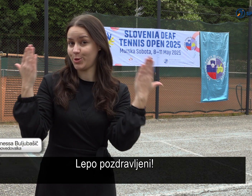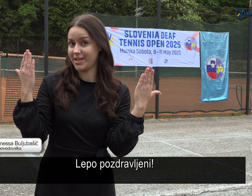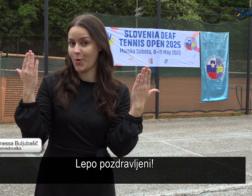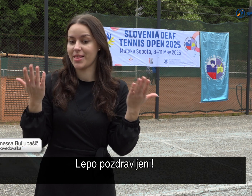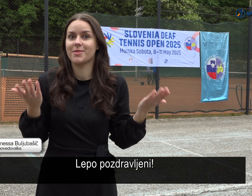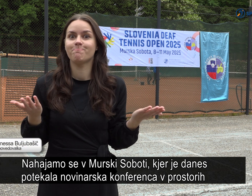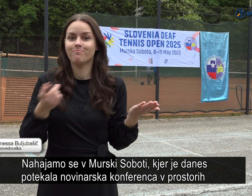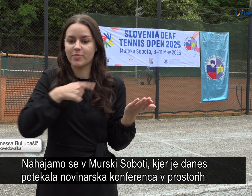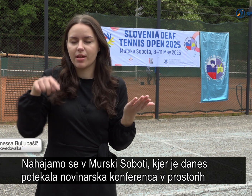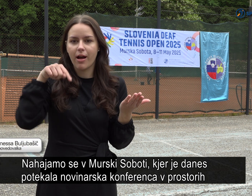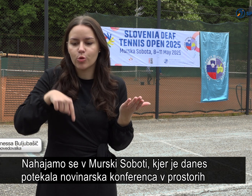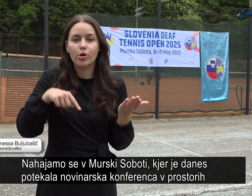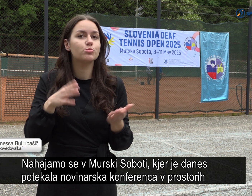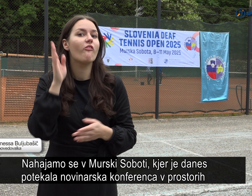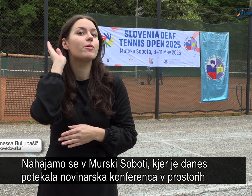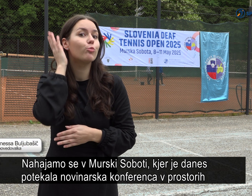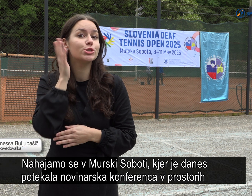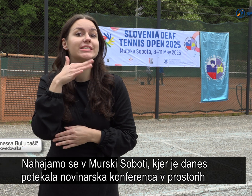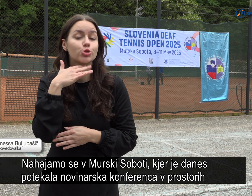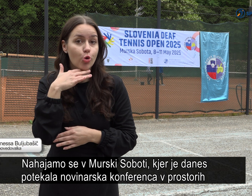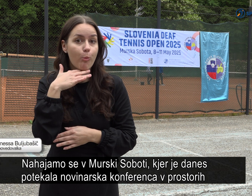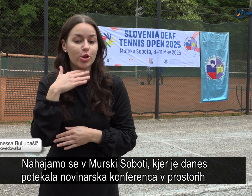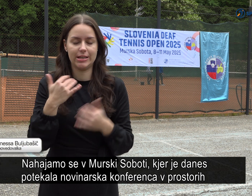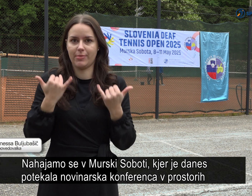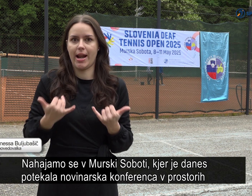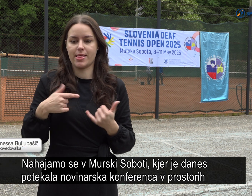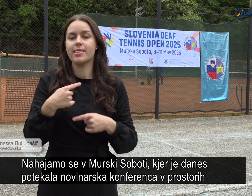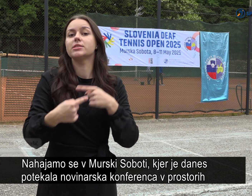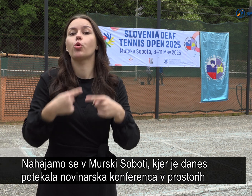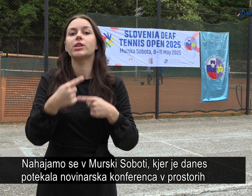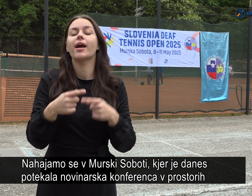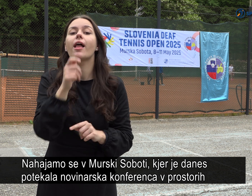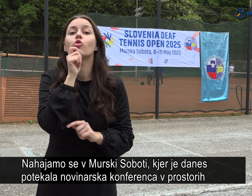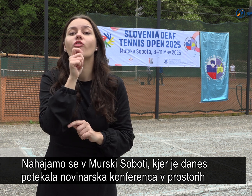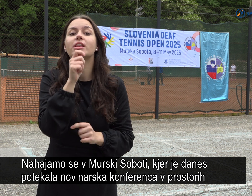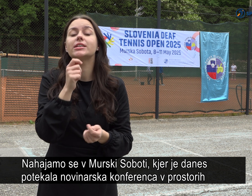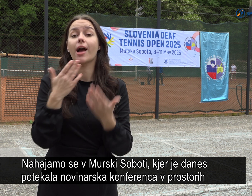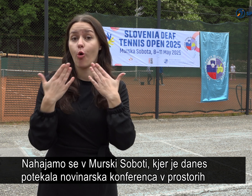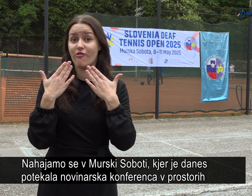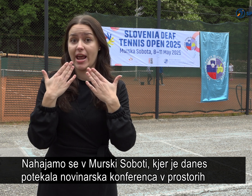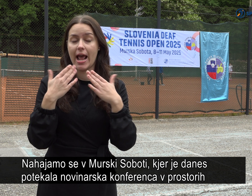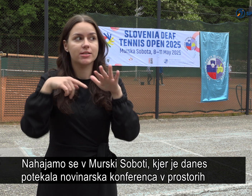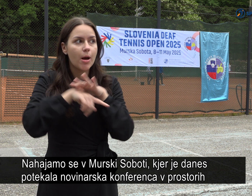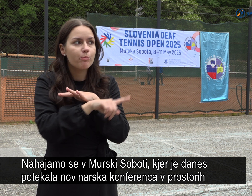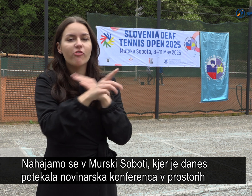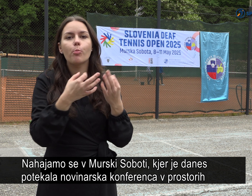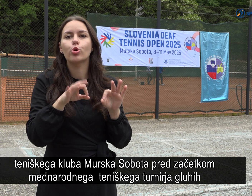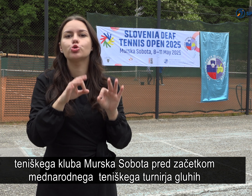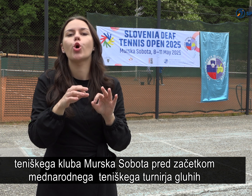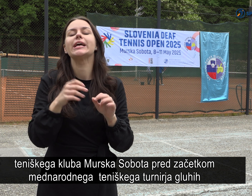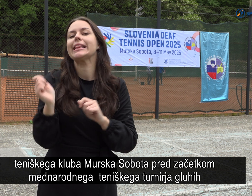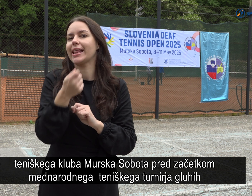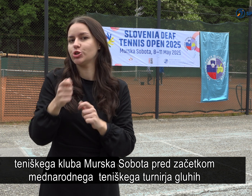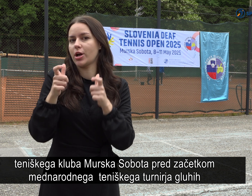Lepo pozdravljeni. Nahajamo se v Murski Soboti, kjer je danes potekala novinarska konferenca v prostorih teniškega